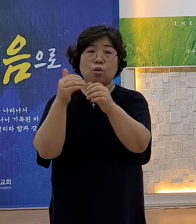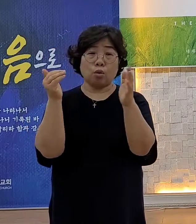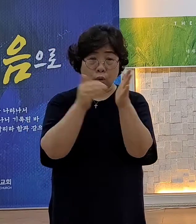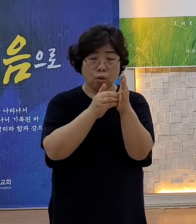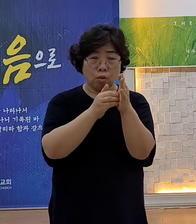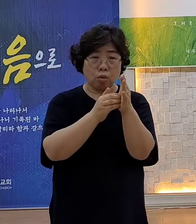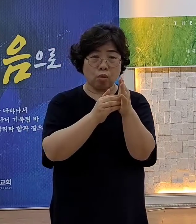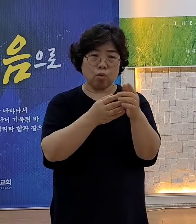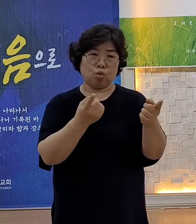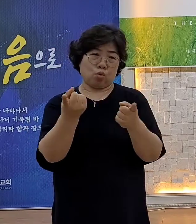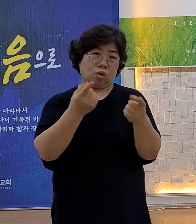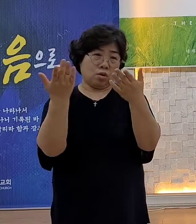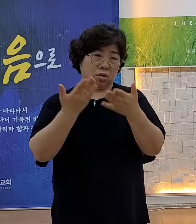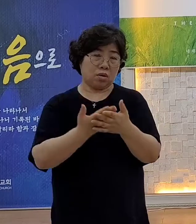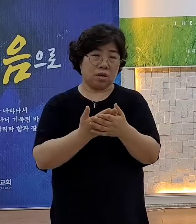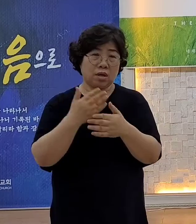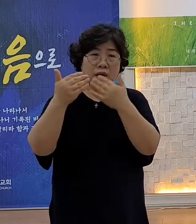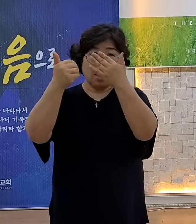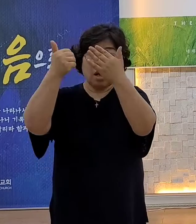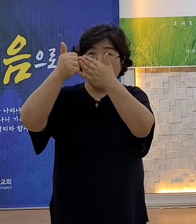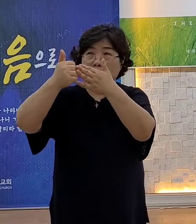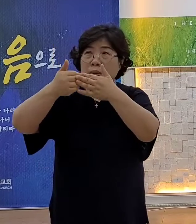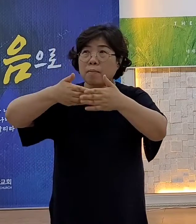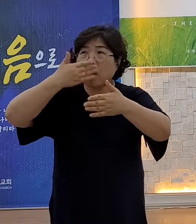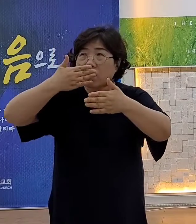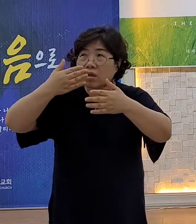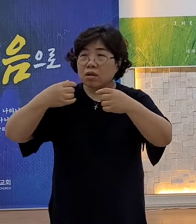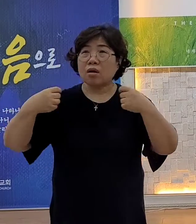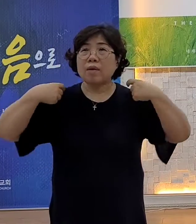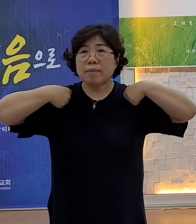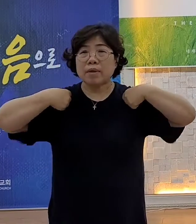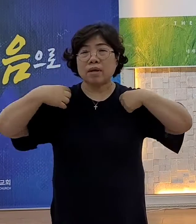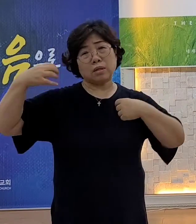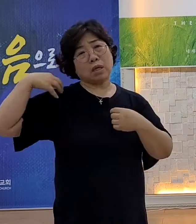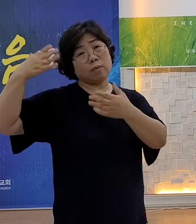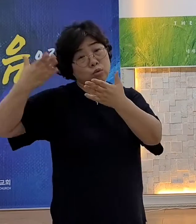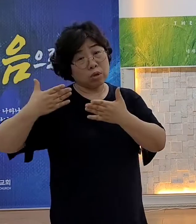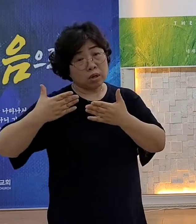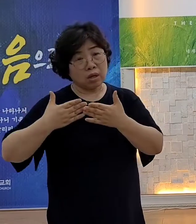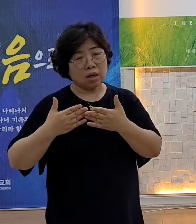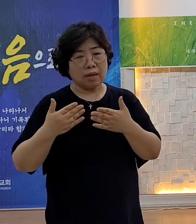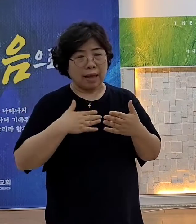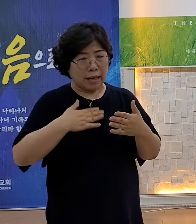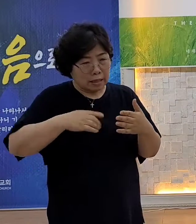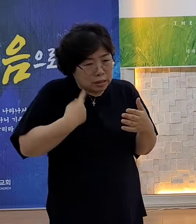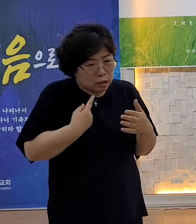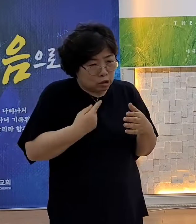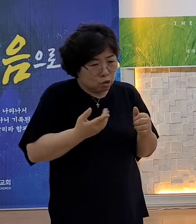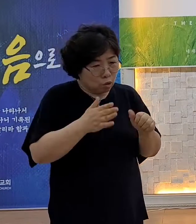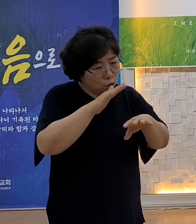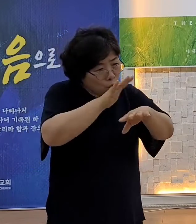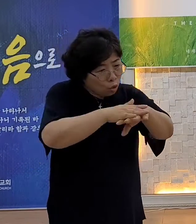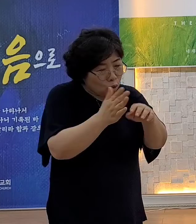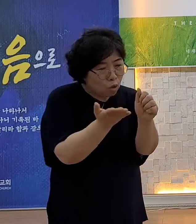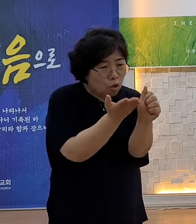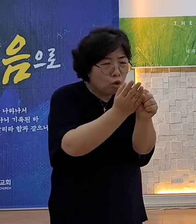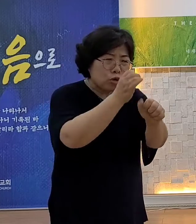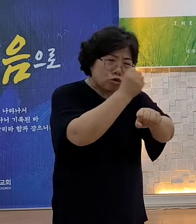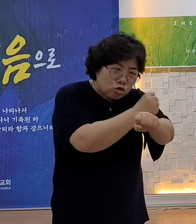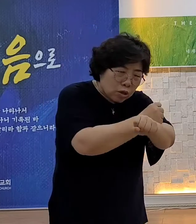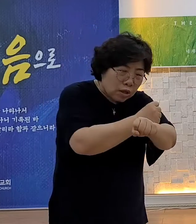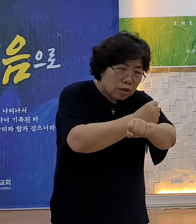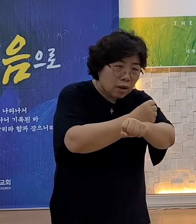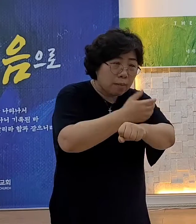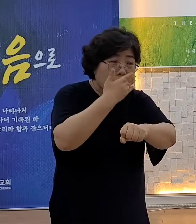먹고 마시고 입는 것을 책임지시는 분이다. 내가 농사하고 내가 힘을 다하여 수고해서 먹는 게